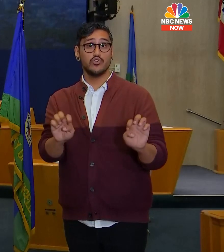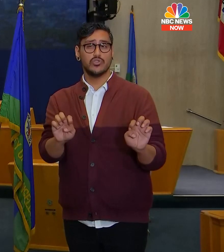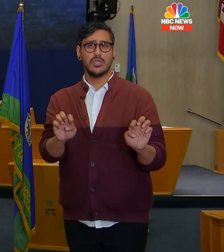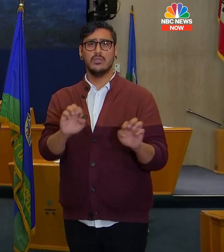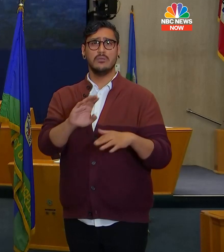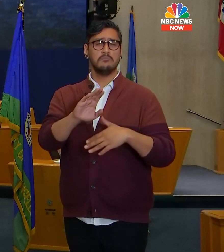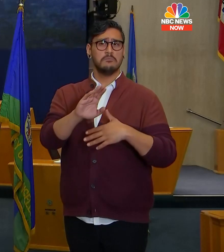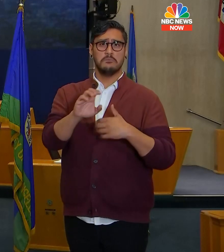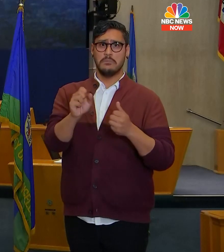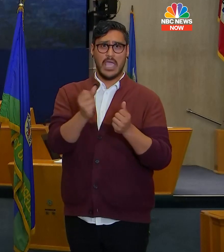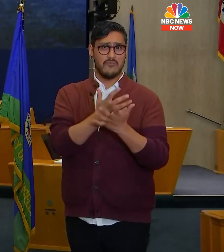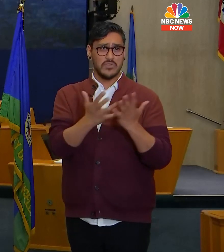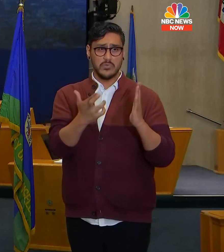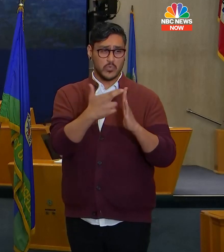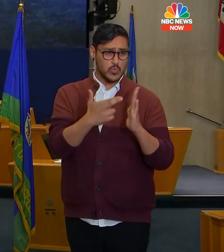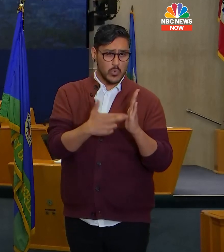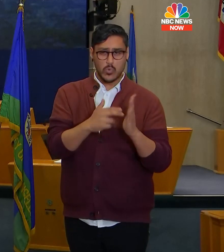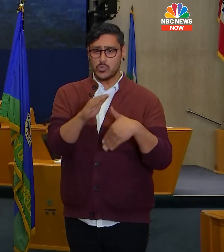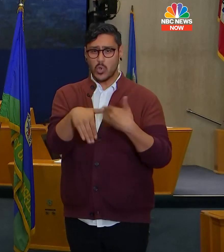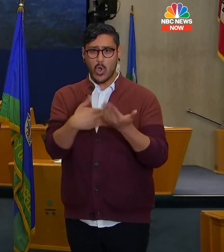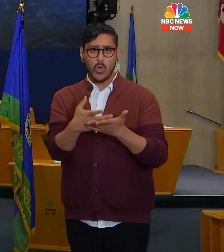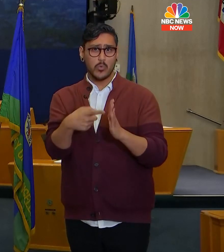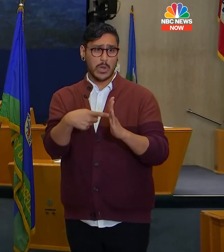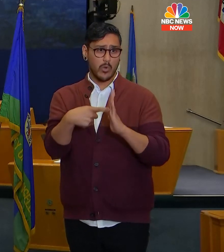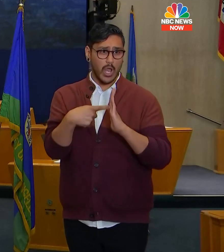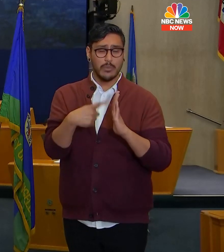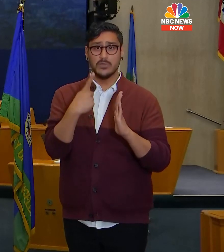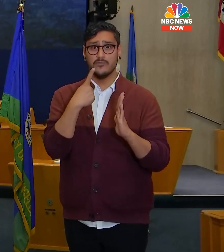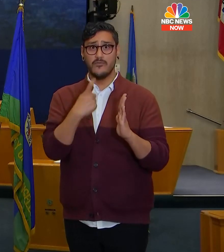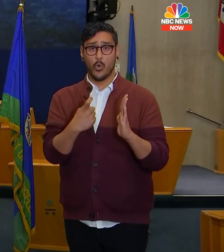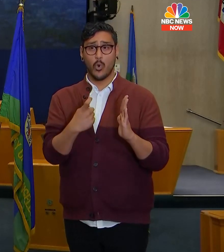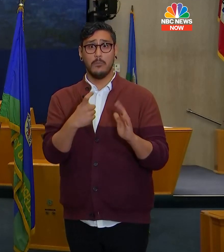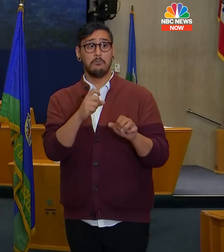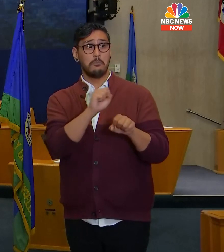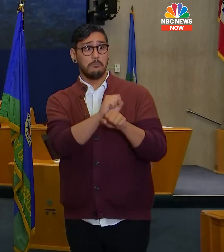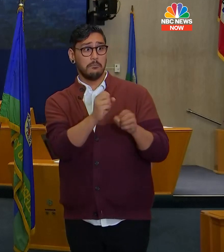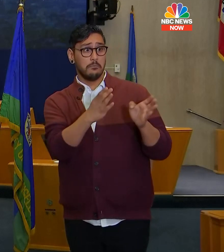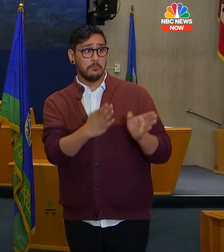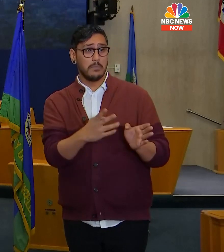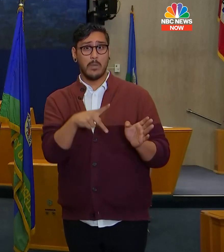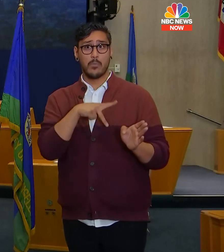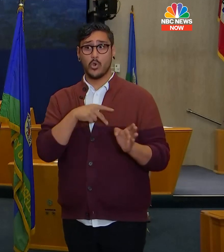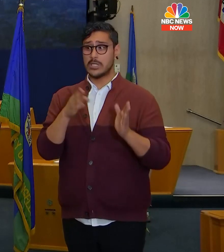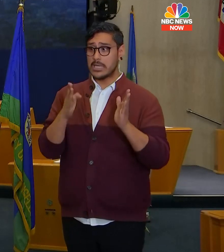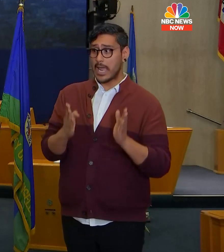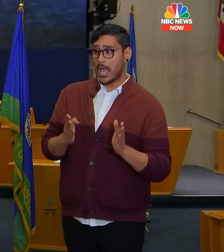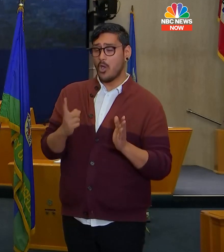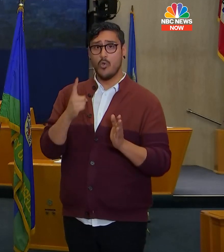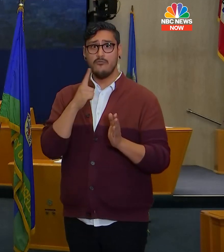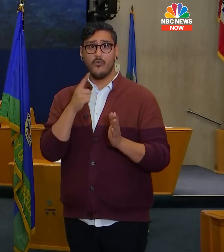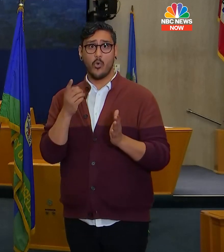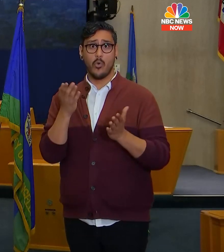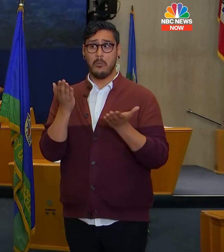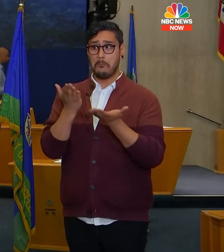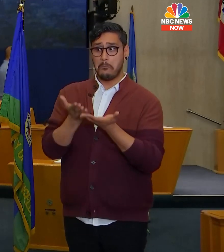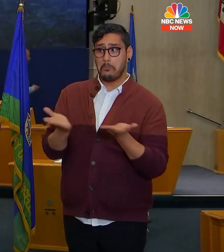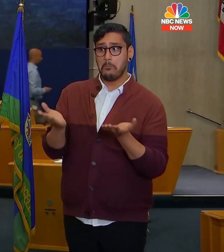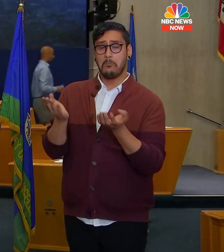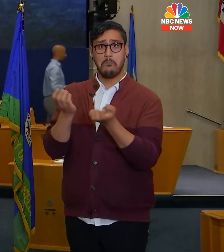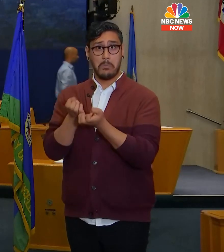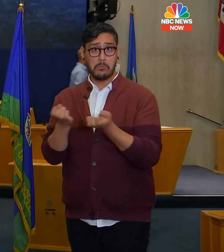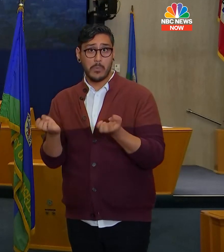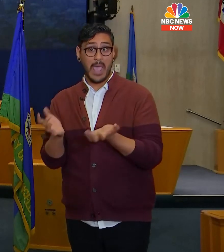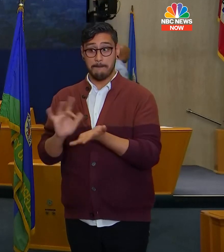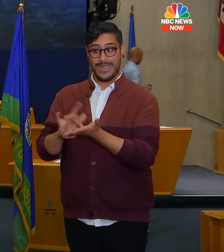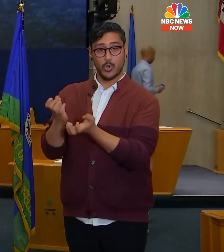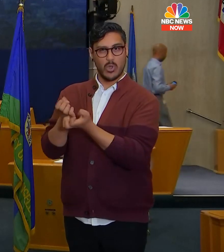todos los requisitos para personal, para equipo, para material, ya sea material